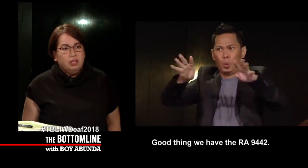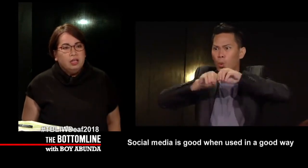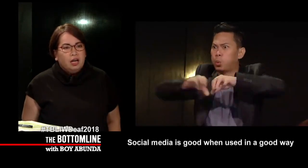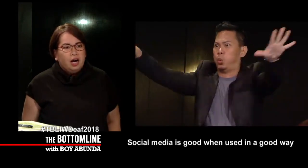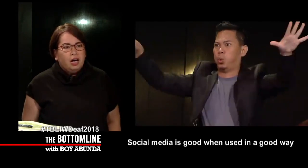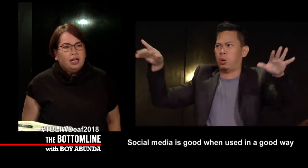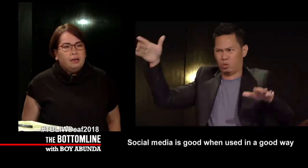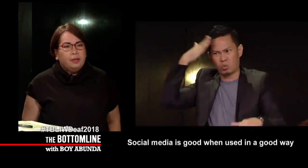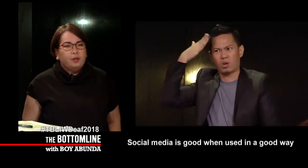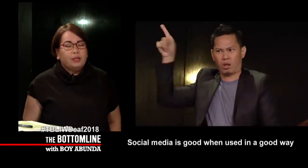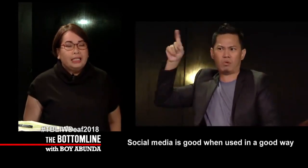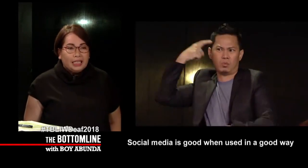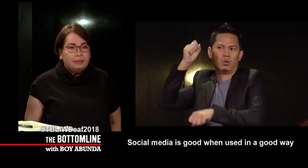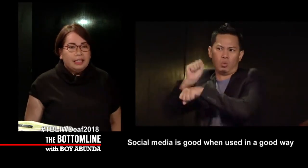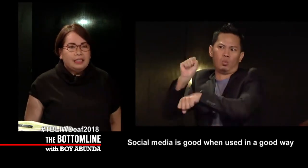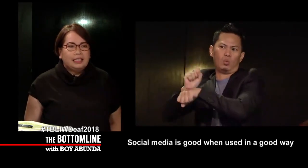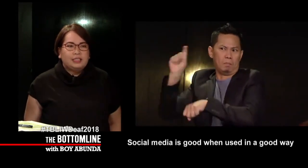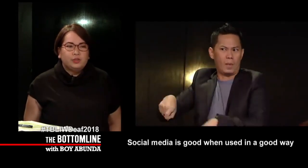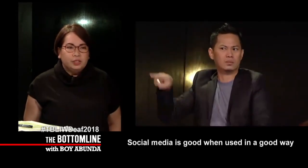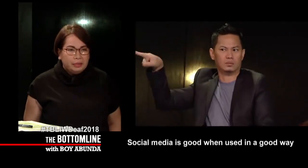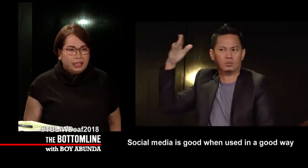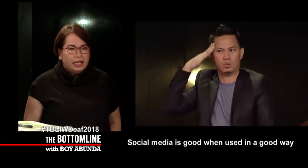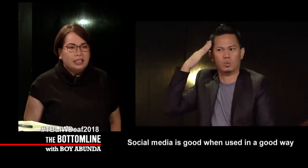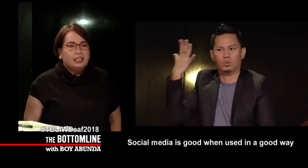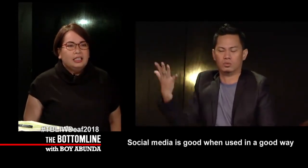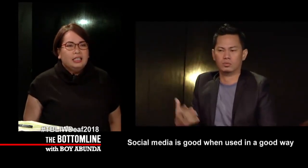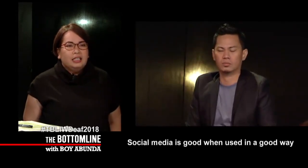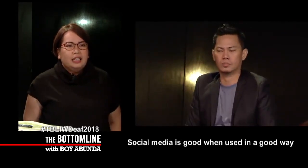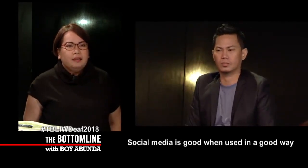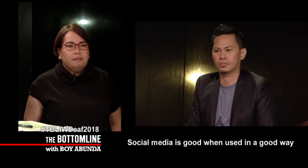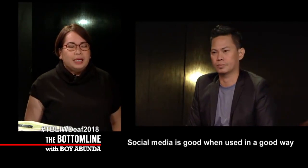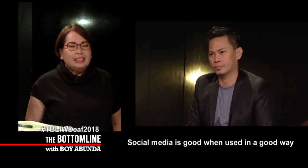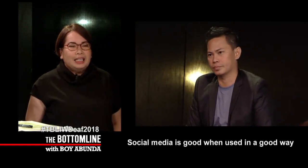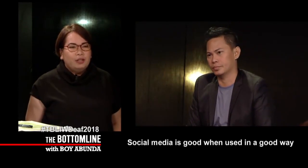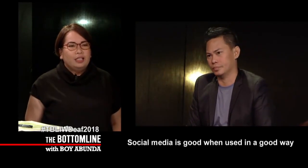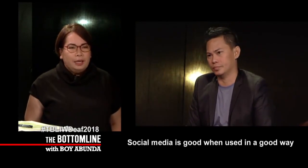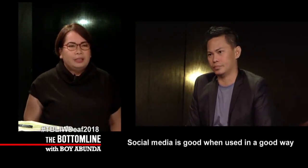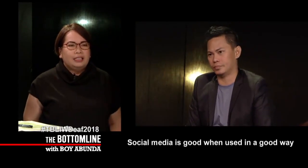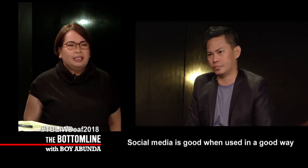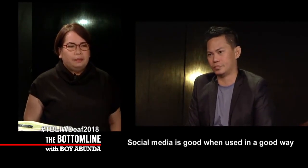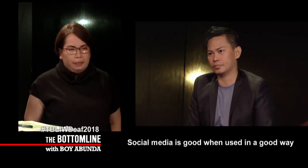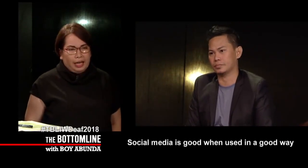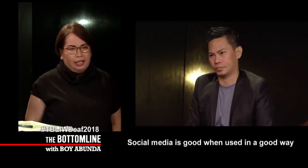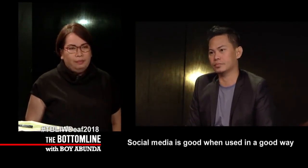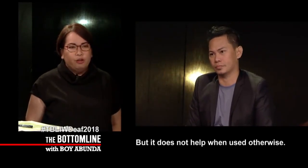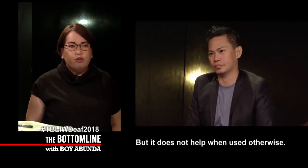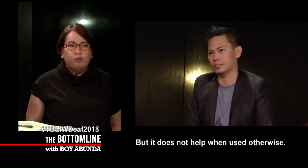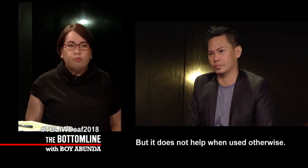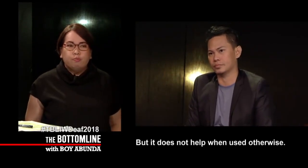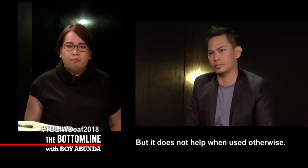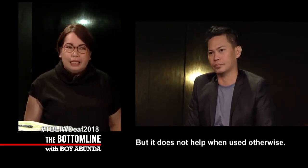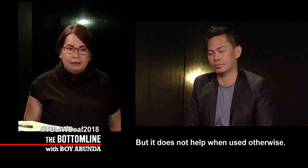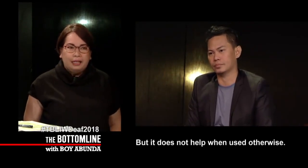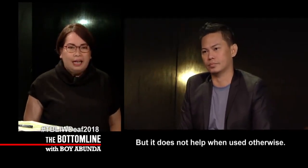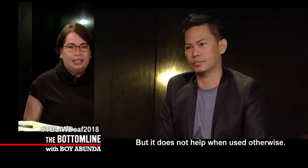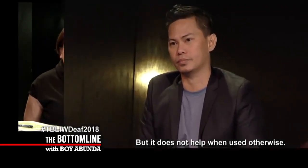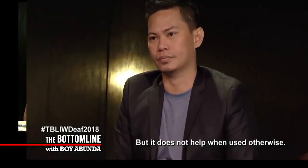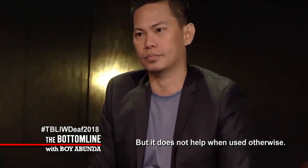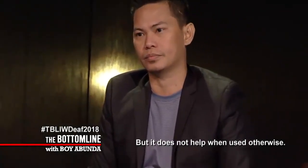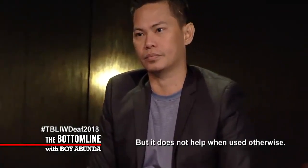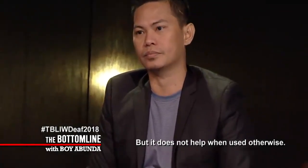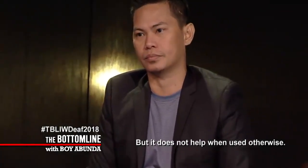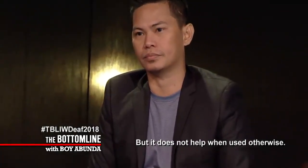9442. Pero pag ginagamit natin ng social media, maganda sana kung nagamit natin tamang paraan. Pero kung maling